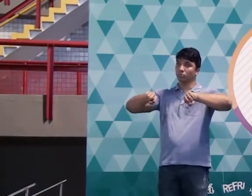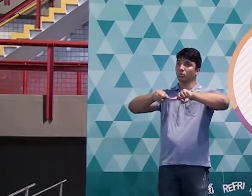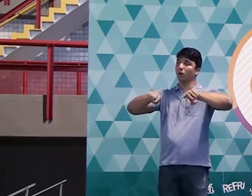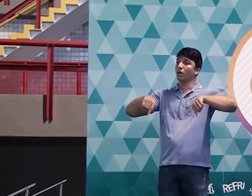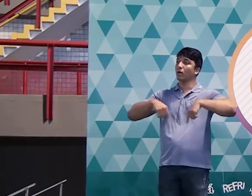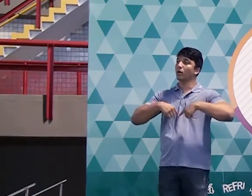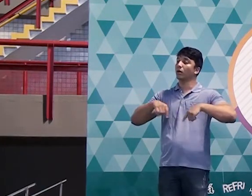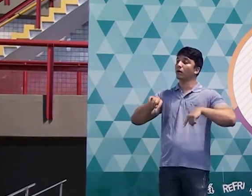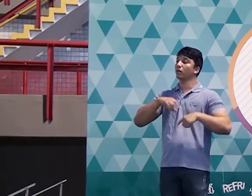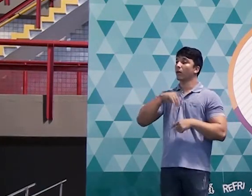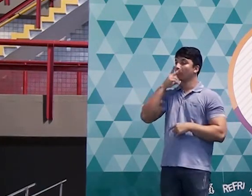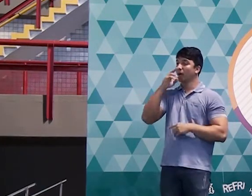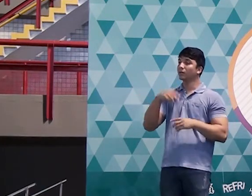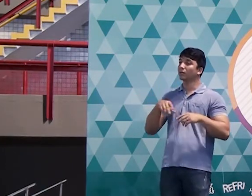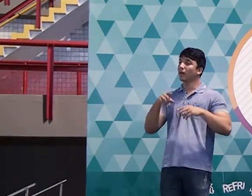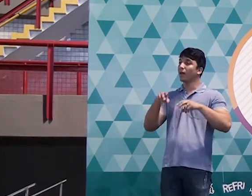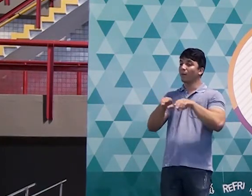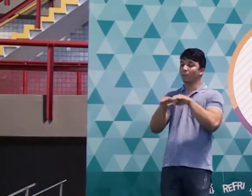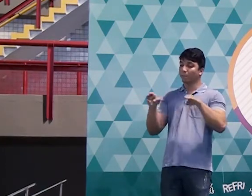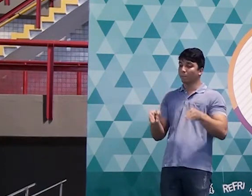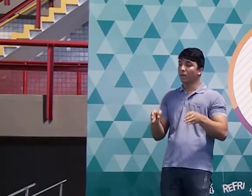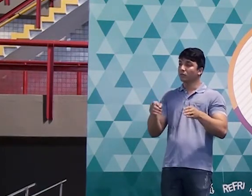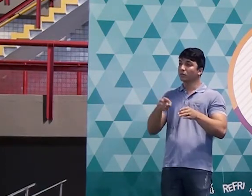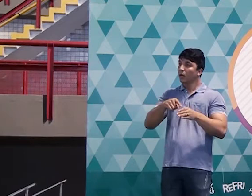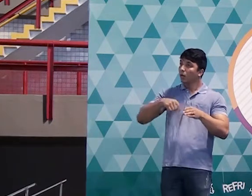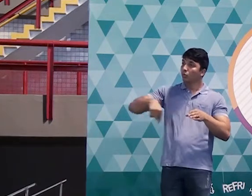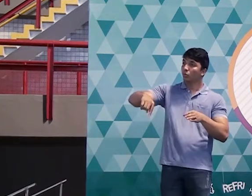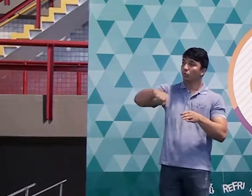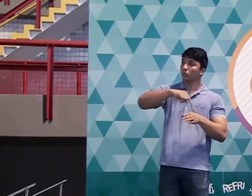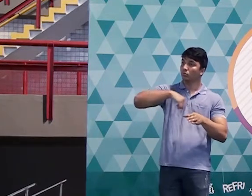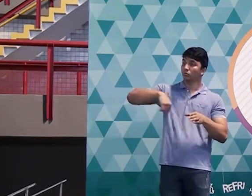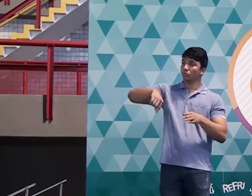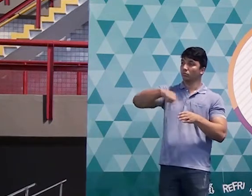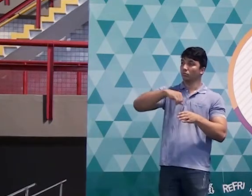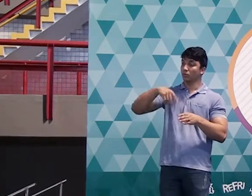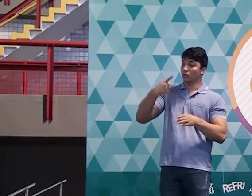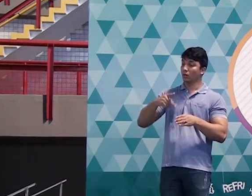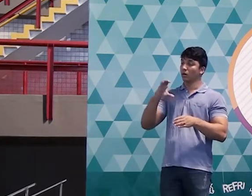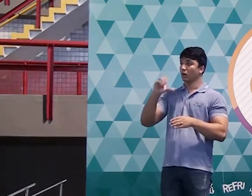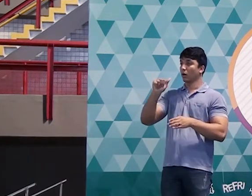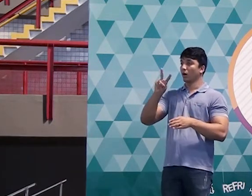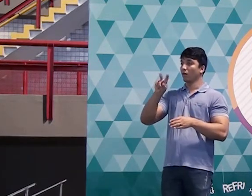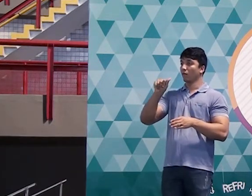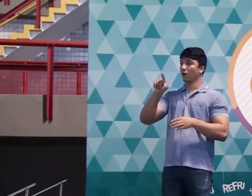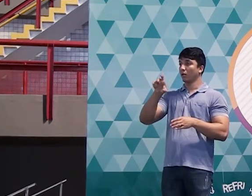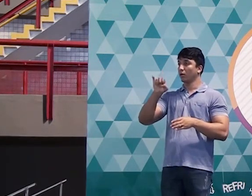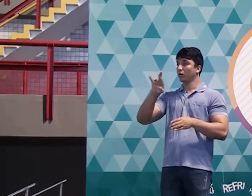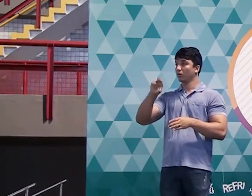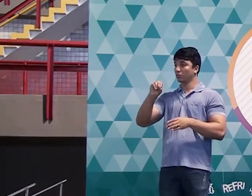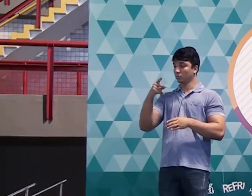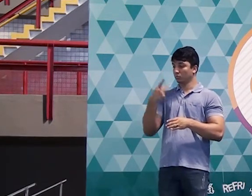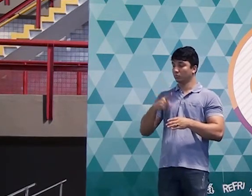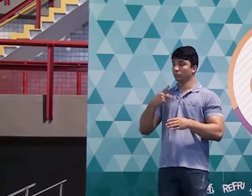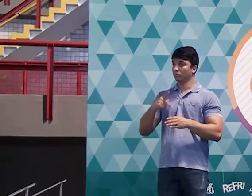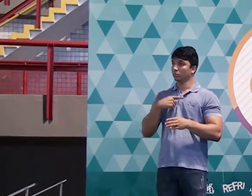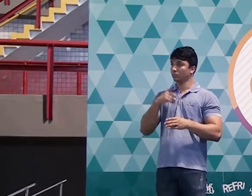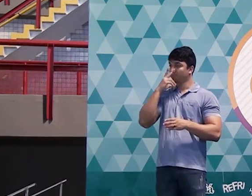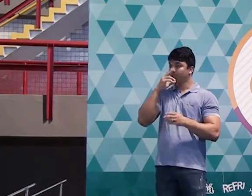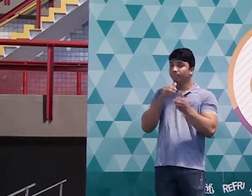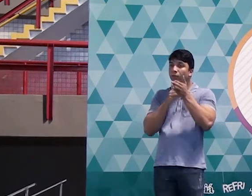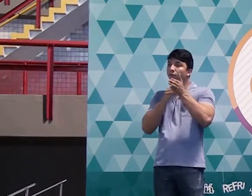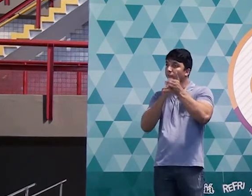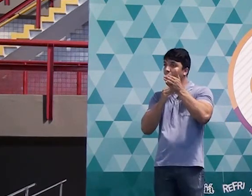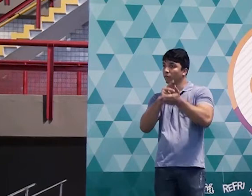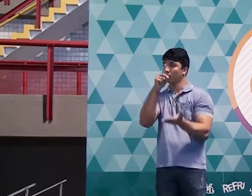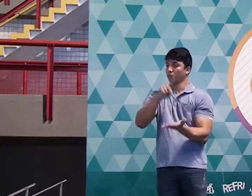para todo mundo ser tratado igual, entre os cavaleiros, tá bom? Beleza? Para